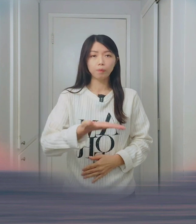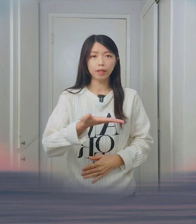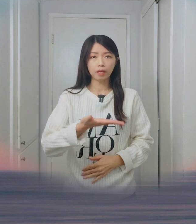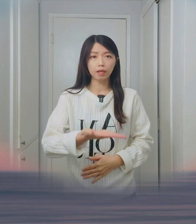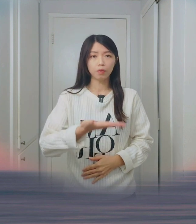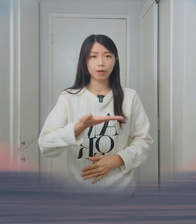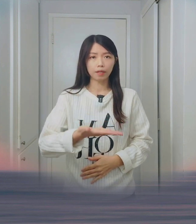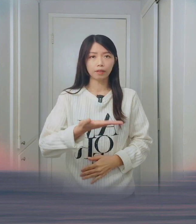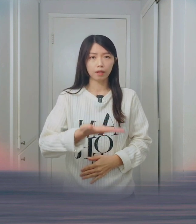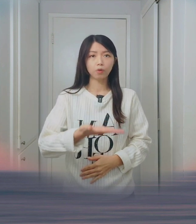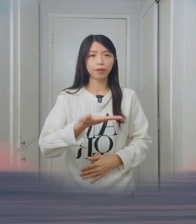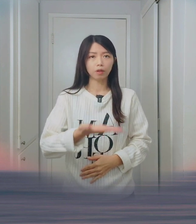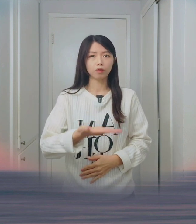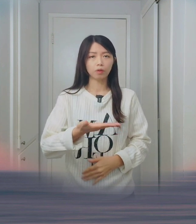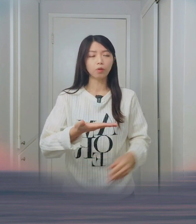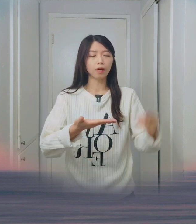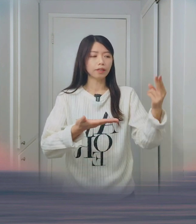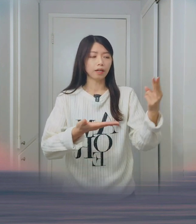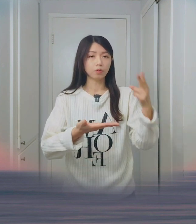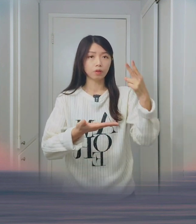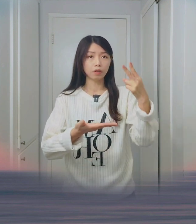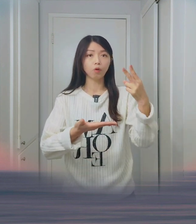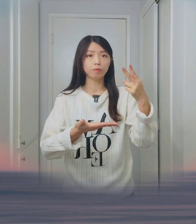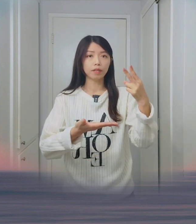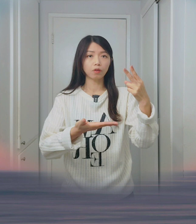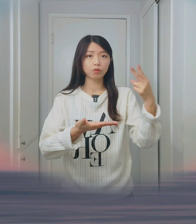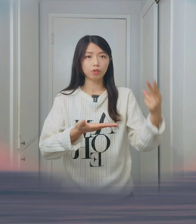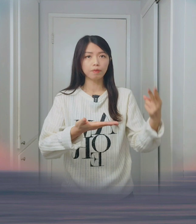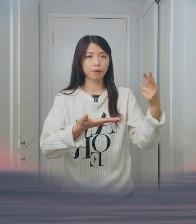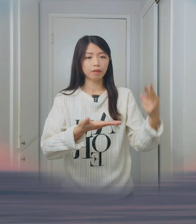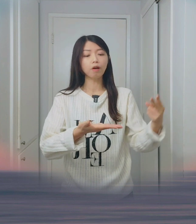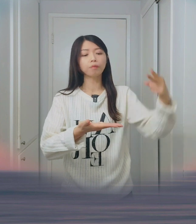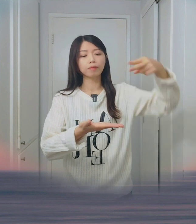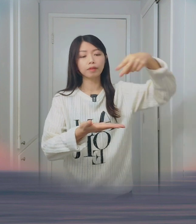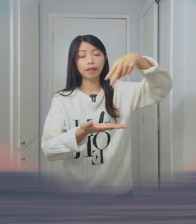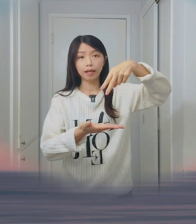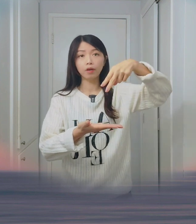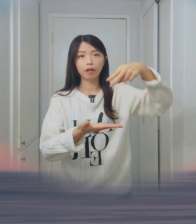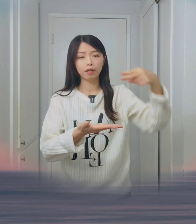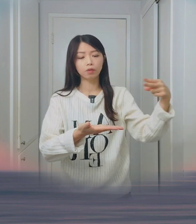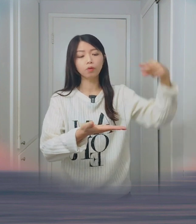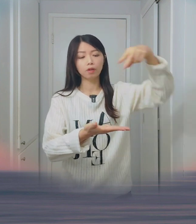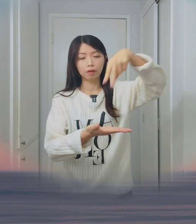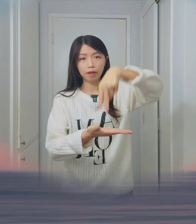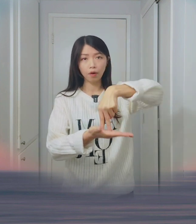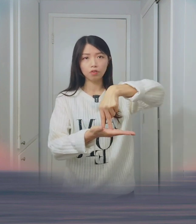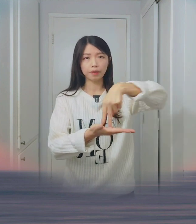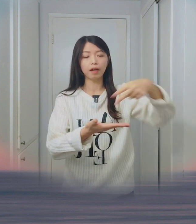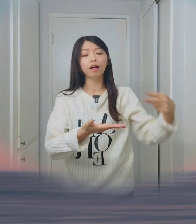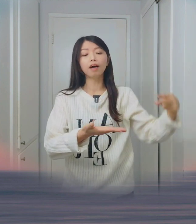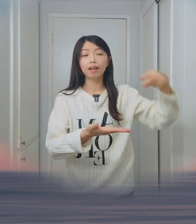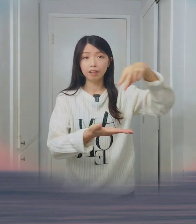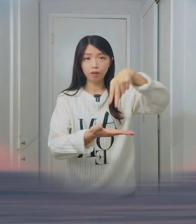이렇게 손바닥이 위로한 이 상태로 만들어 주시고 다른 손은 검지하고 중지만 펴서 다리라고 생각하시고 이렇게